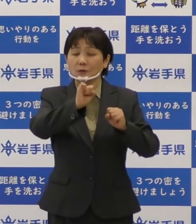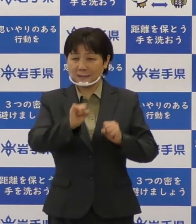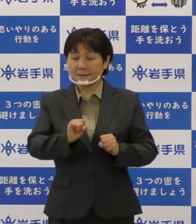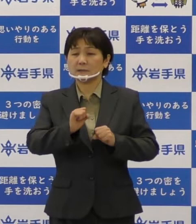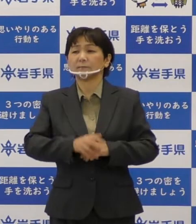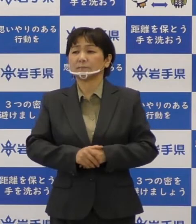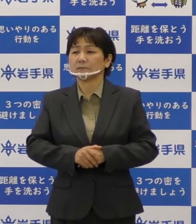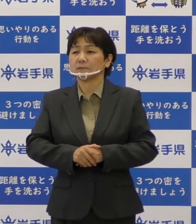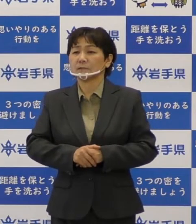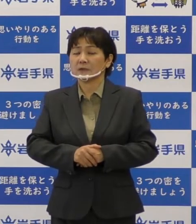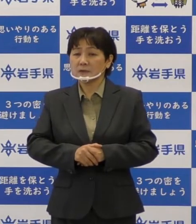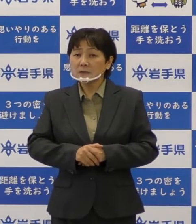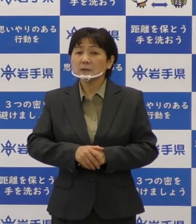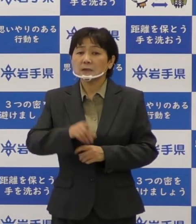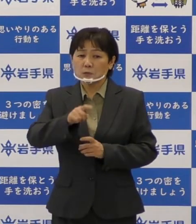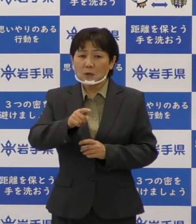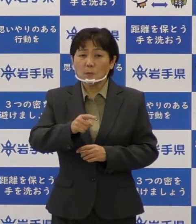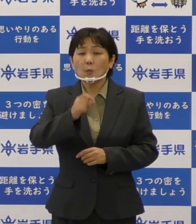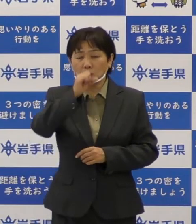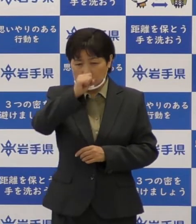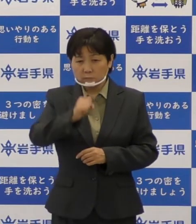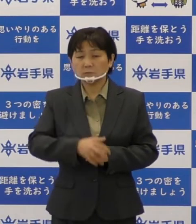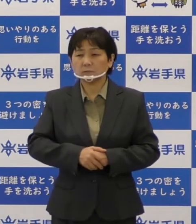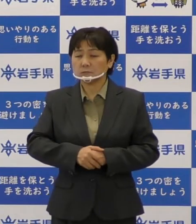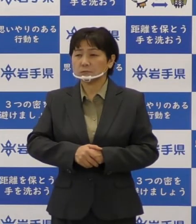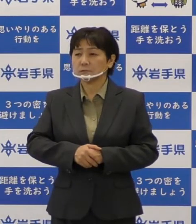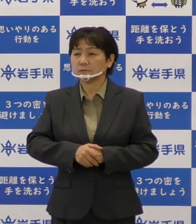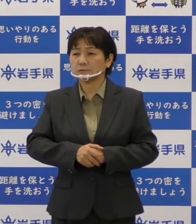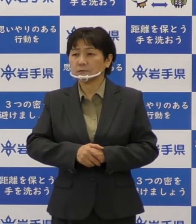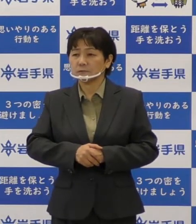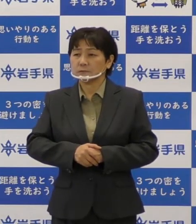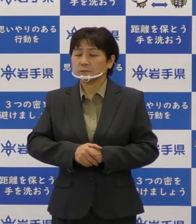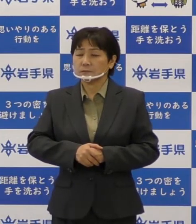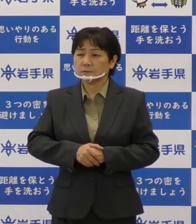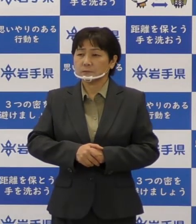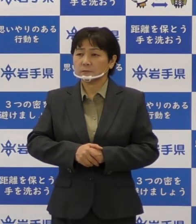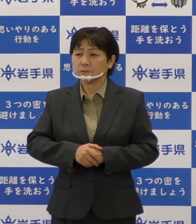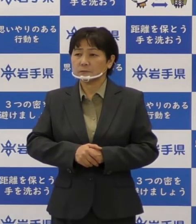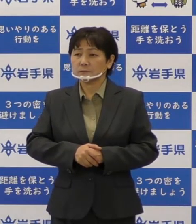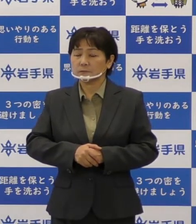一、会場で食べるのであれば、